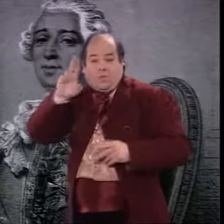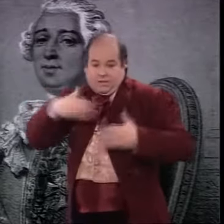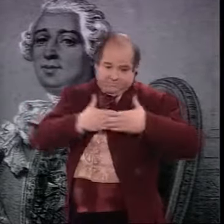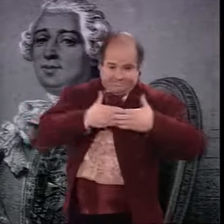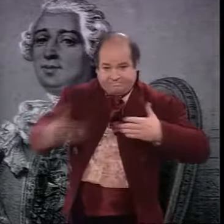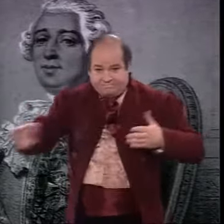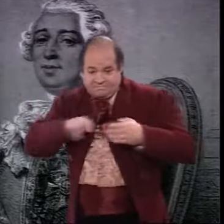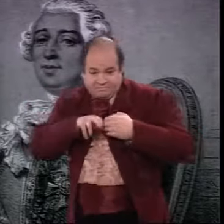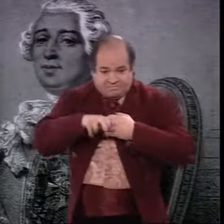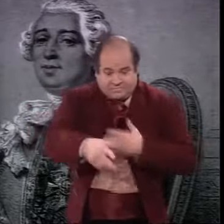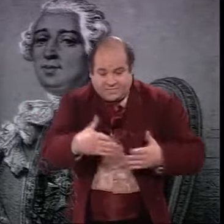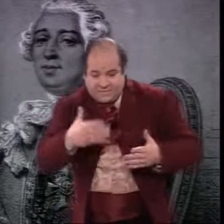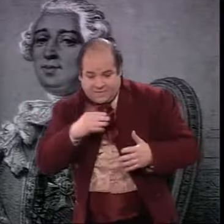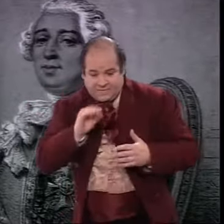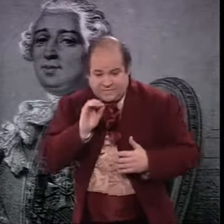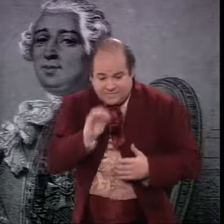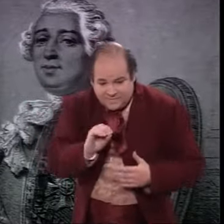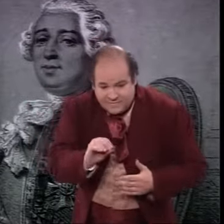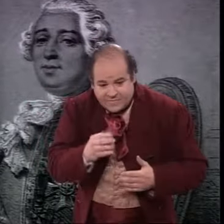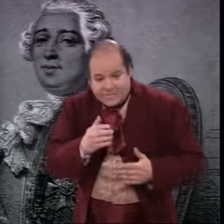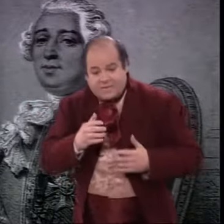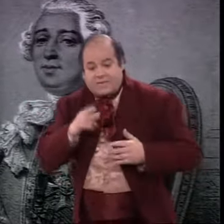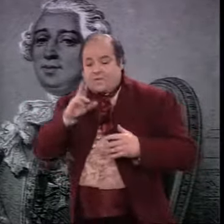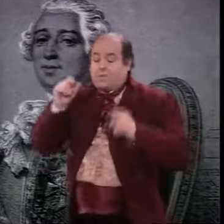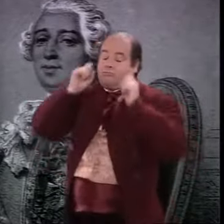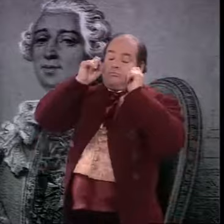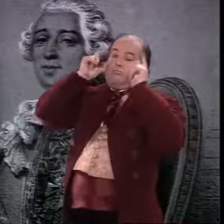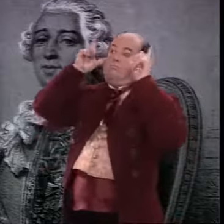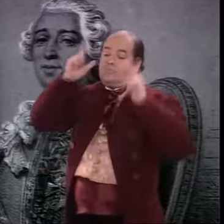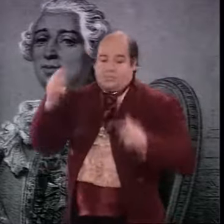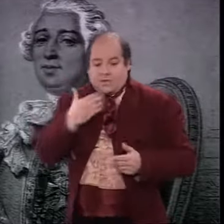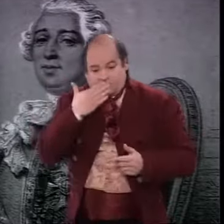longues heures. Le duc de la Rochefoucauld-Liancourt le réveille au matin du 15. « Bonjour, sire. »«